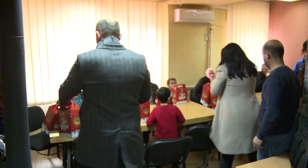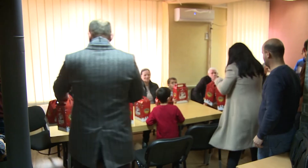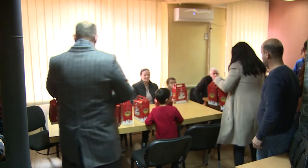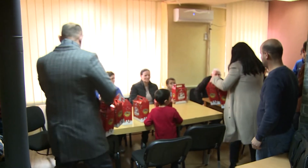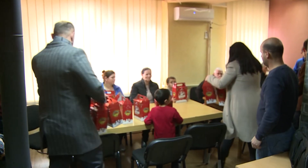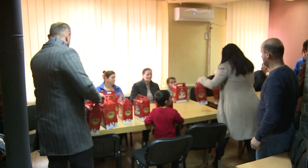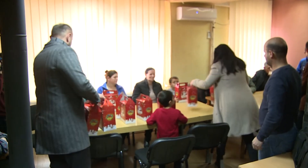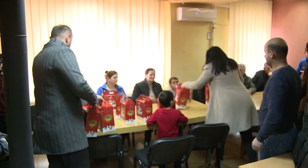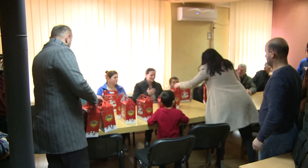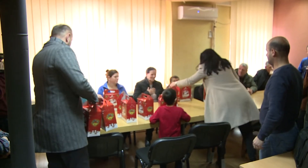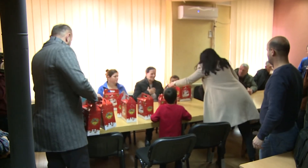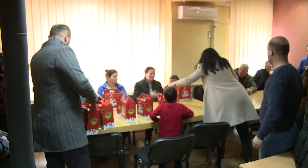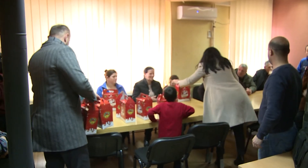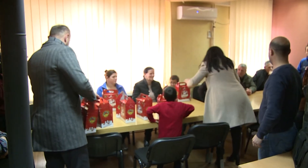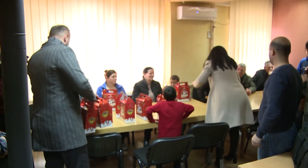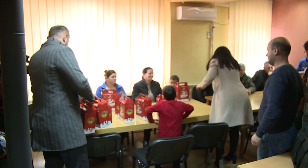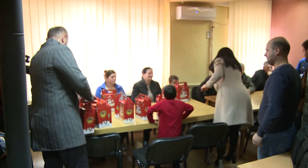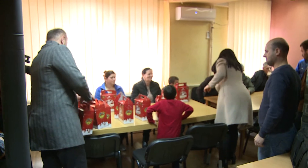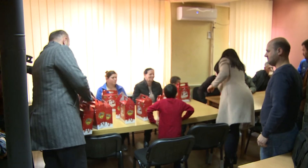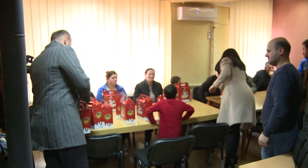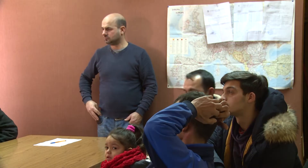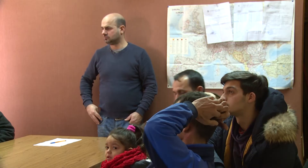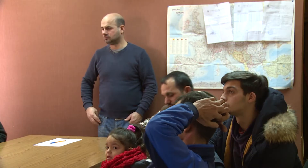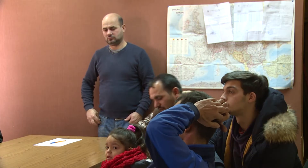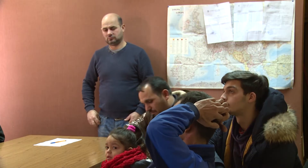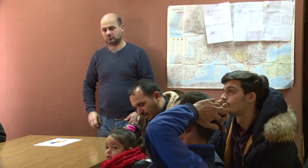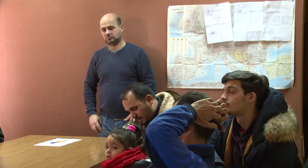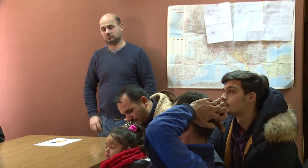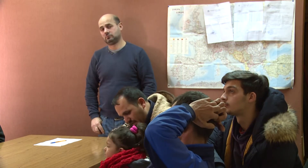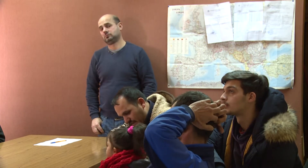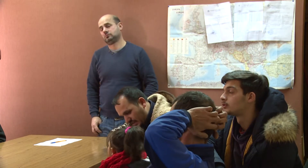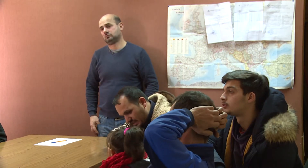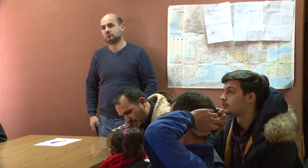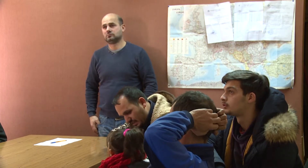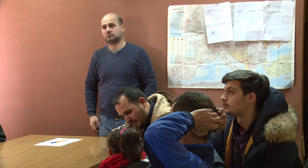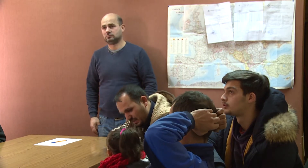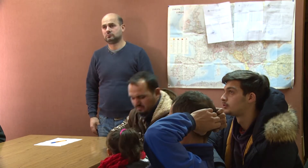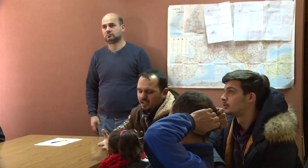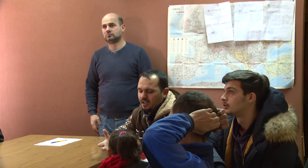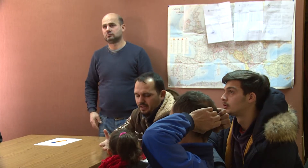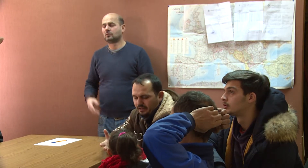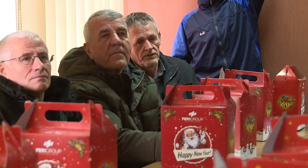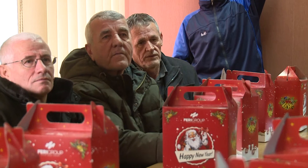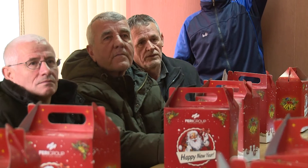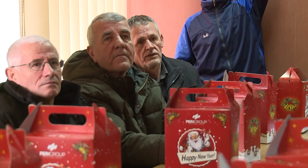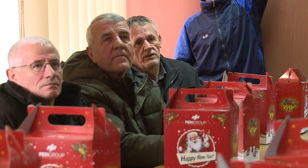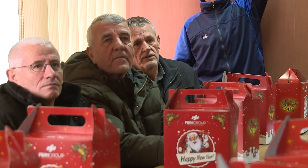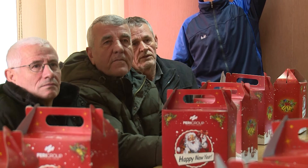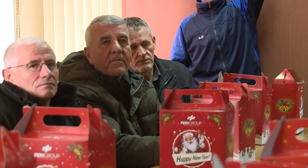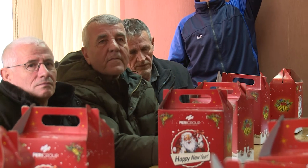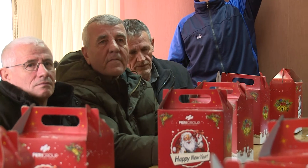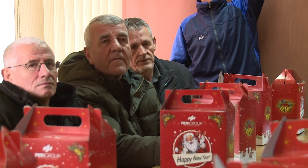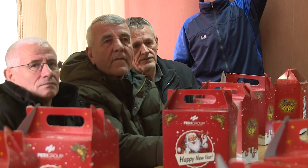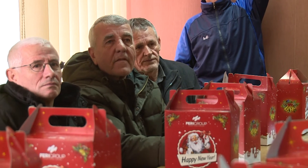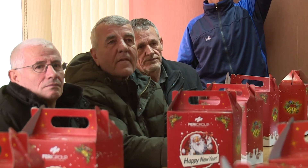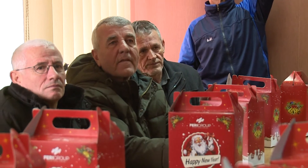të kënaqur që nuk janë harruar për këtë fest, duke theksuar se kanë shumë nevoja të tjera për përmirësimin e gjendjes së tyre. Në radhë të parë,